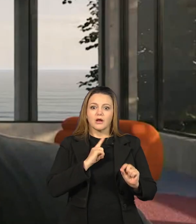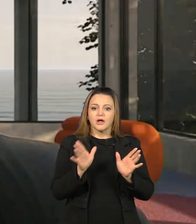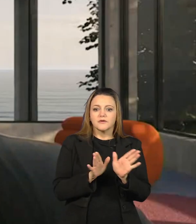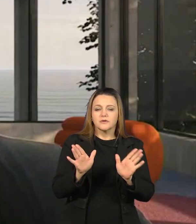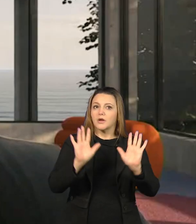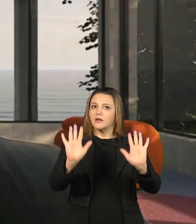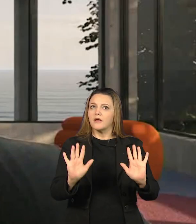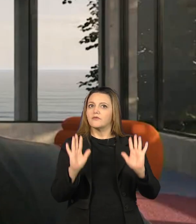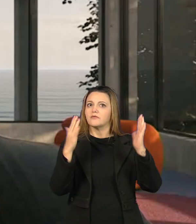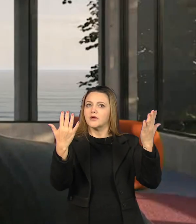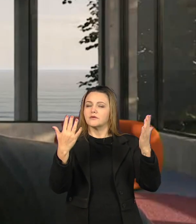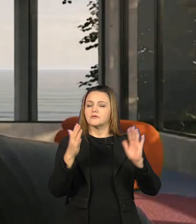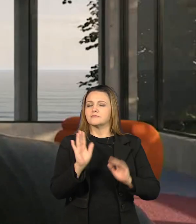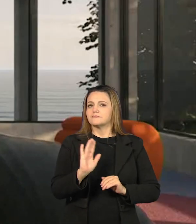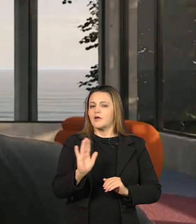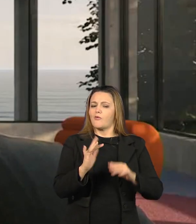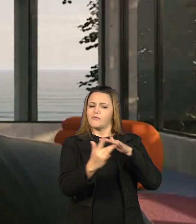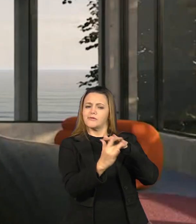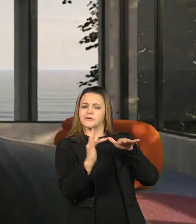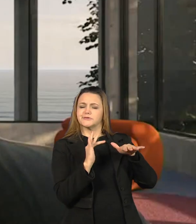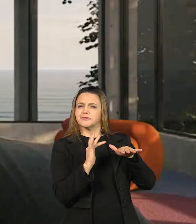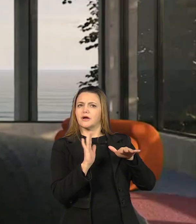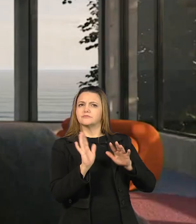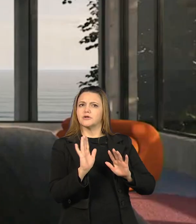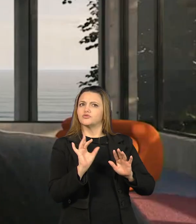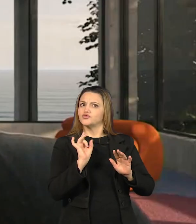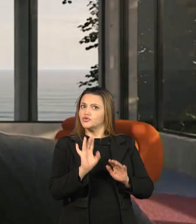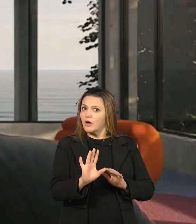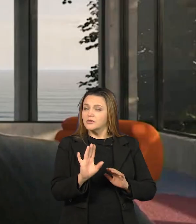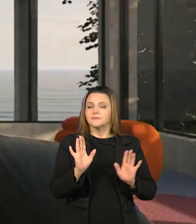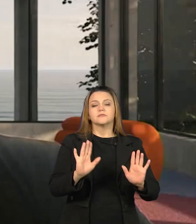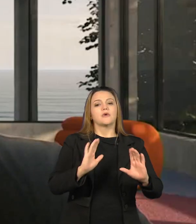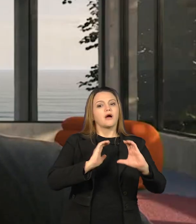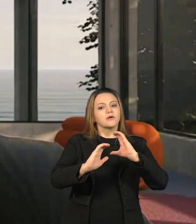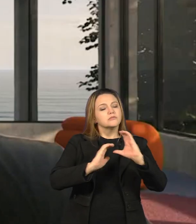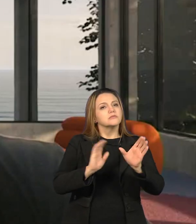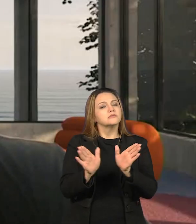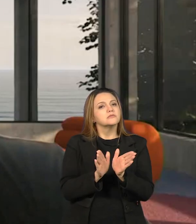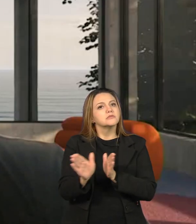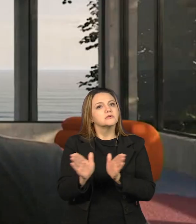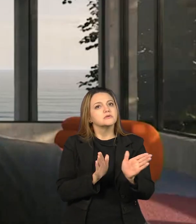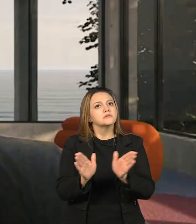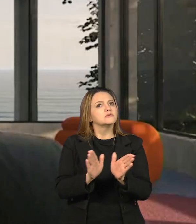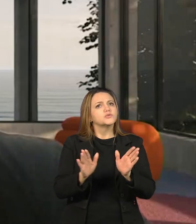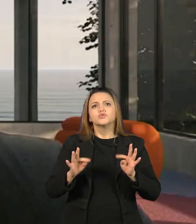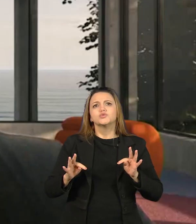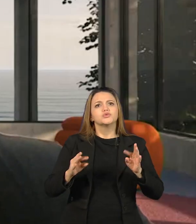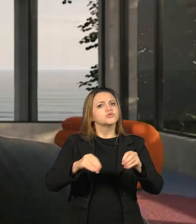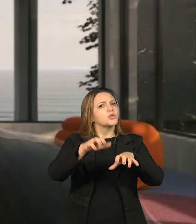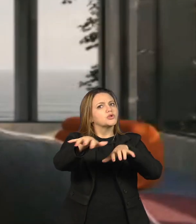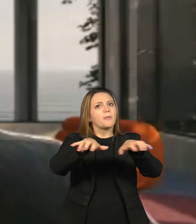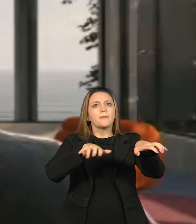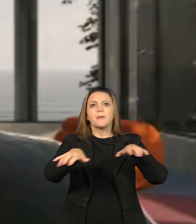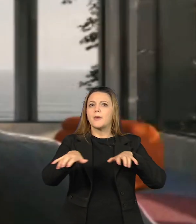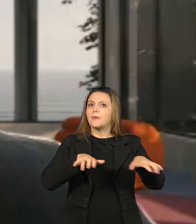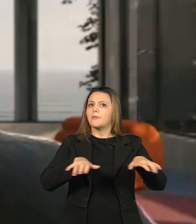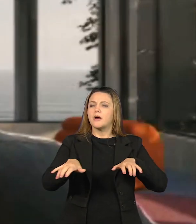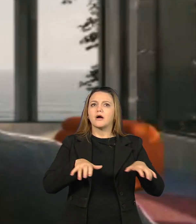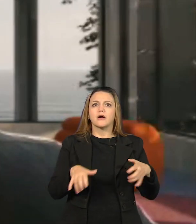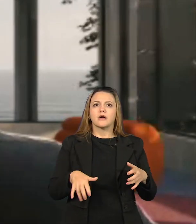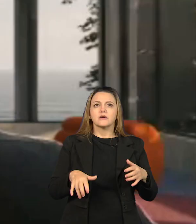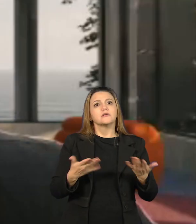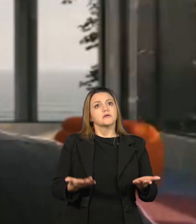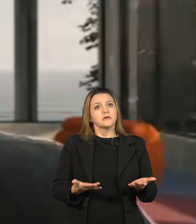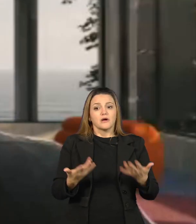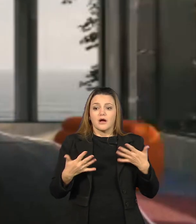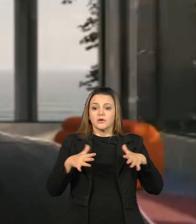em eventos, né? Ou em redes sociais, né? A comunicação acessível, ela precisa acontecer em todos os lugares. Então, a inclusão, ela não só